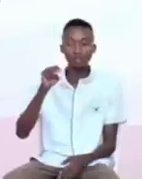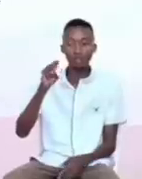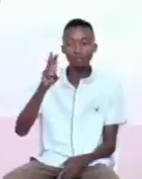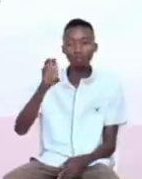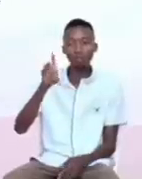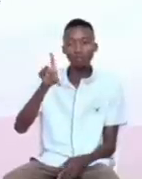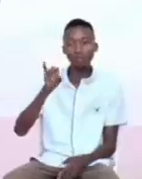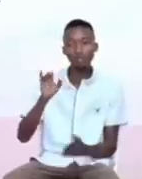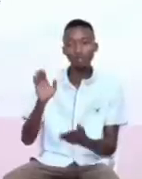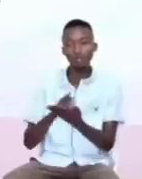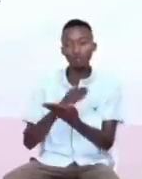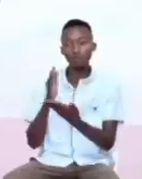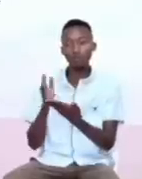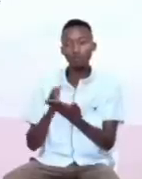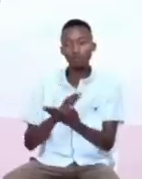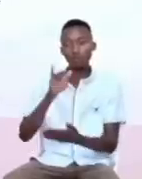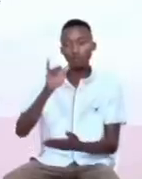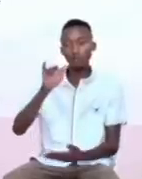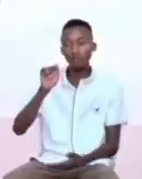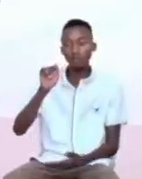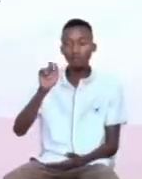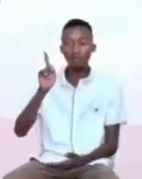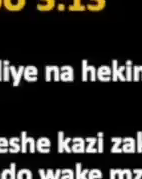3:13. 3:13 Yakobo.